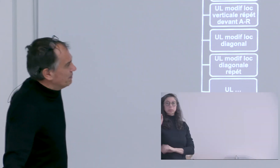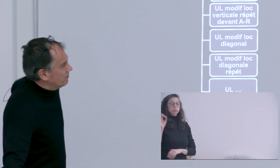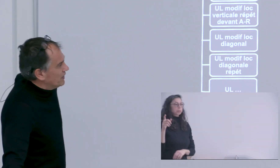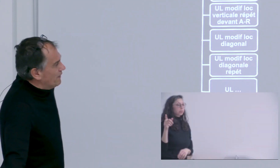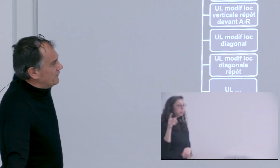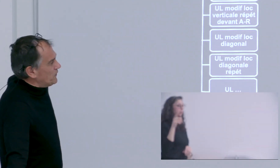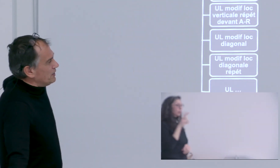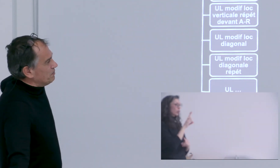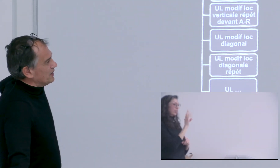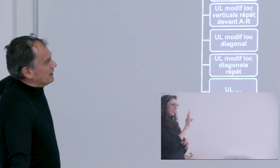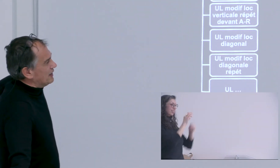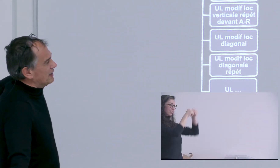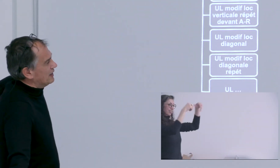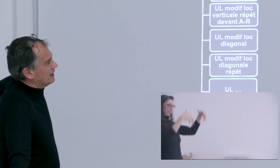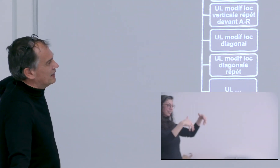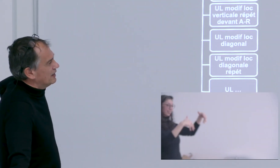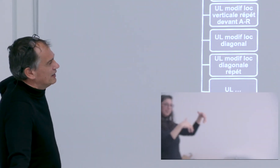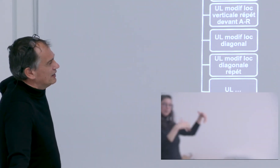Christian Cucsac